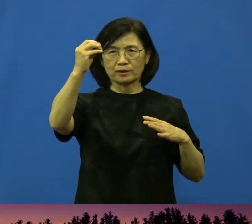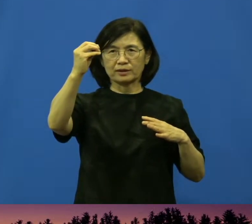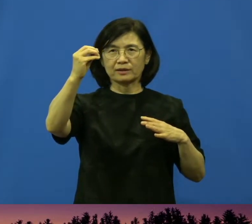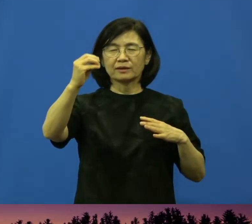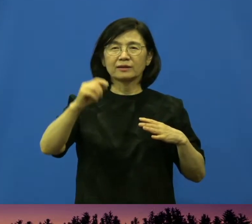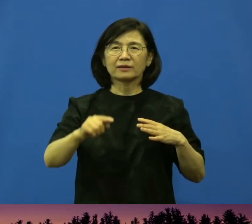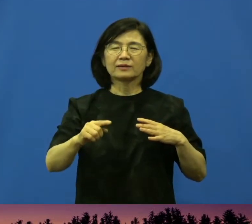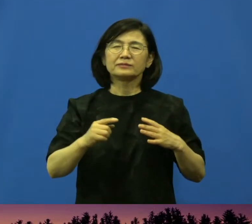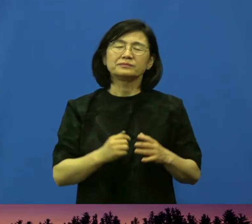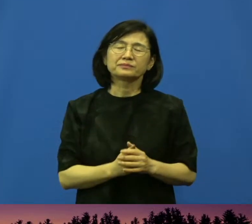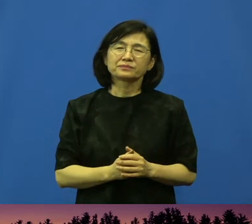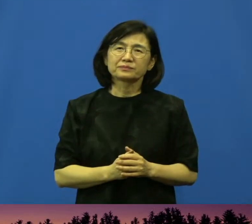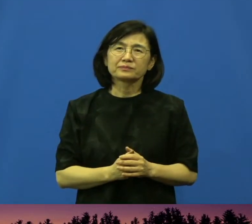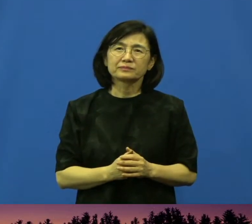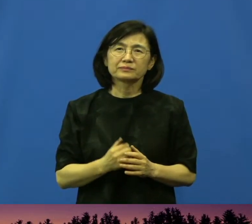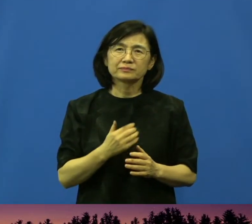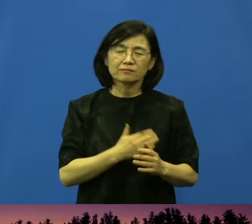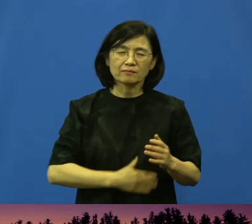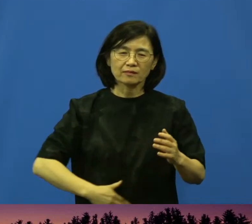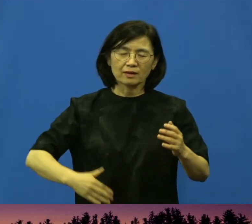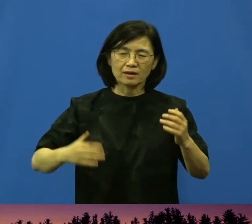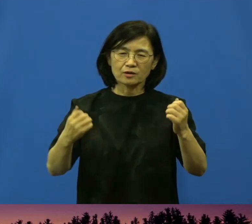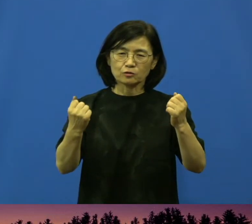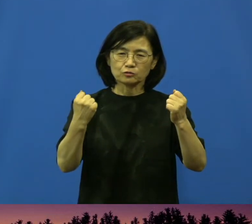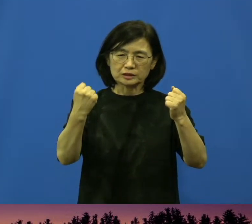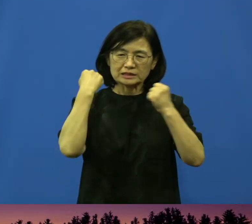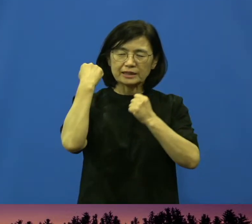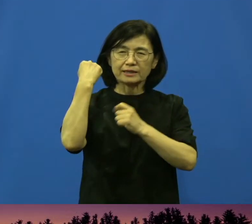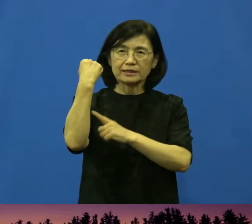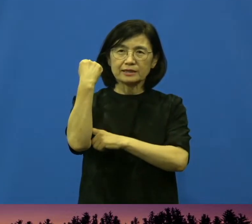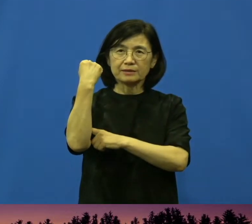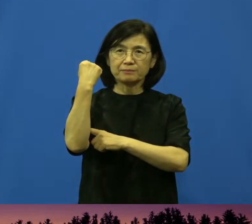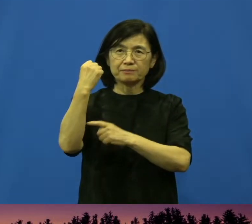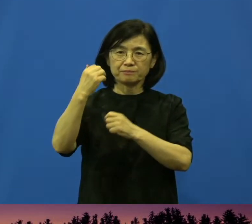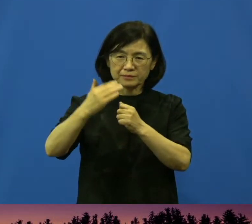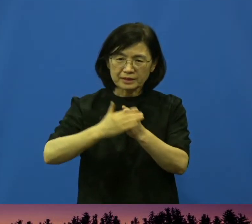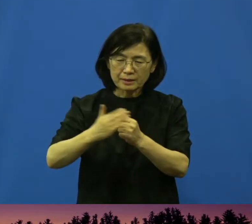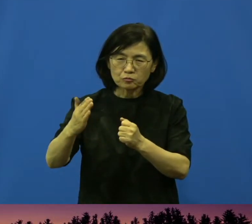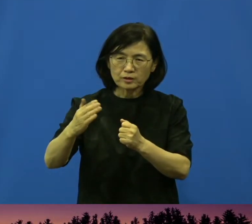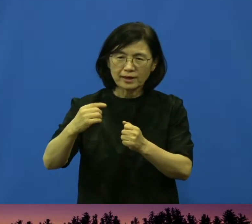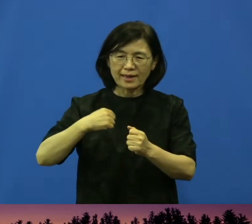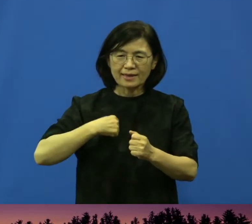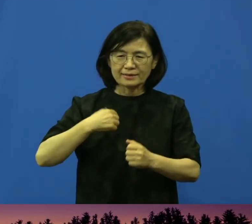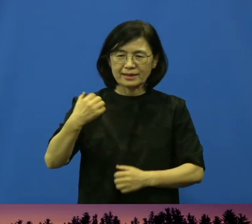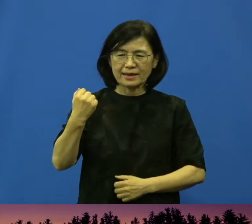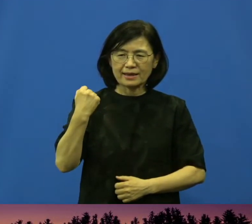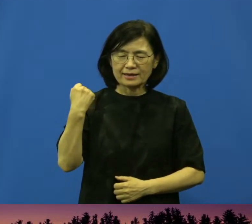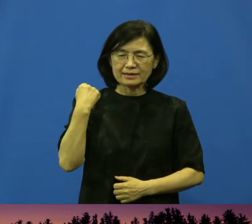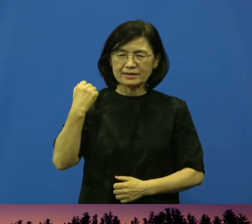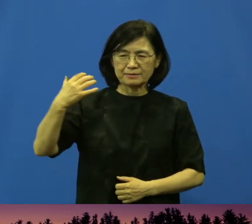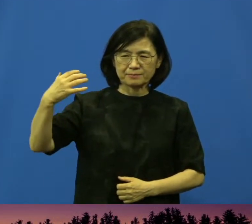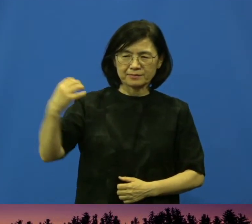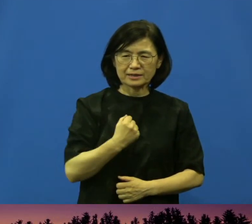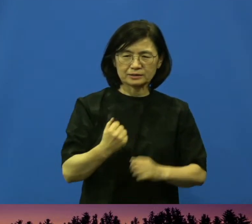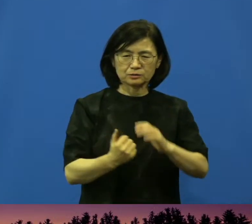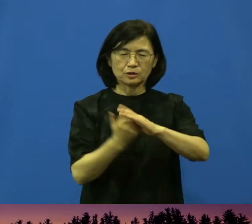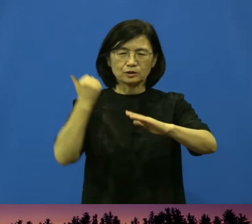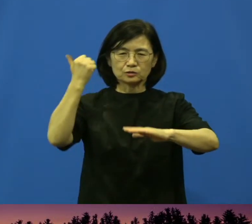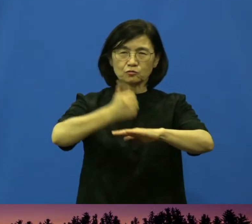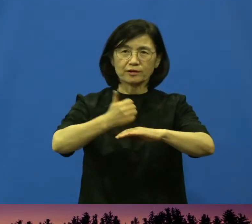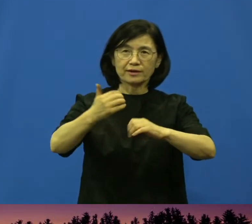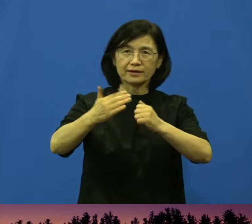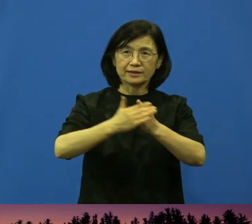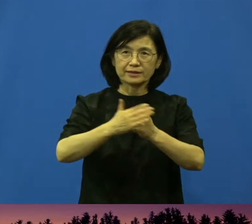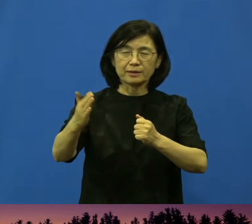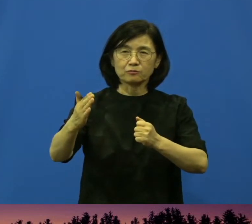육신의 힘이 결국은 자기 자신을 겨냥하게 돼요. 그리고 자신의 힘으로 얻어낸 성공이 결국은 자신의